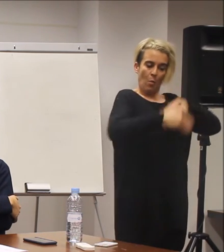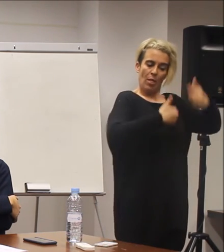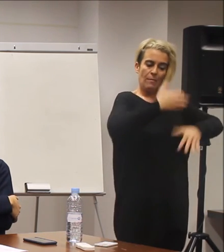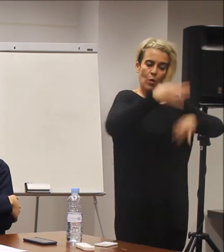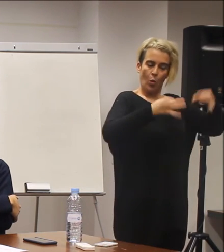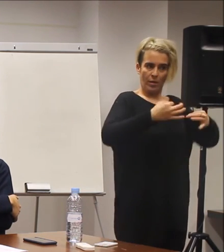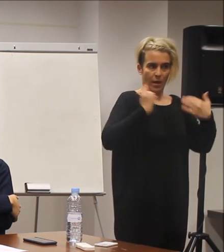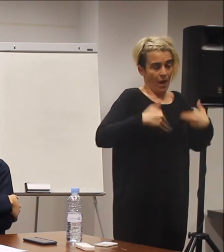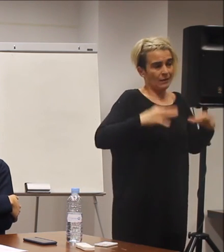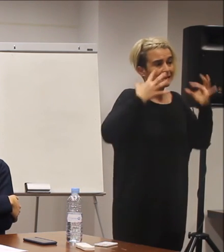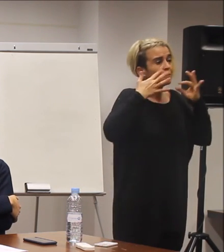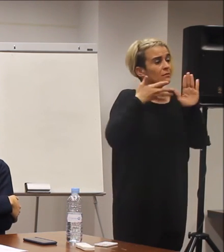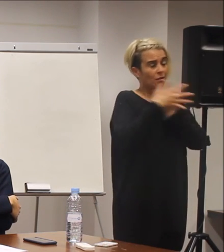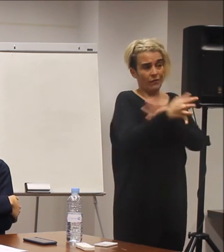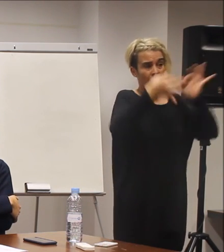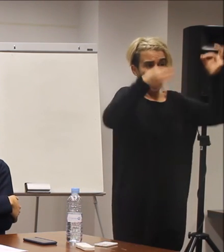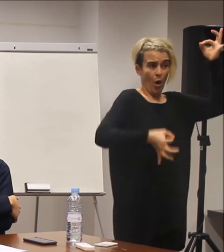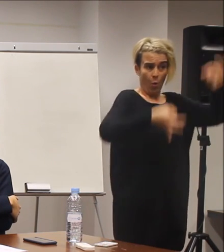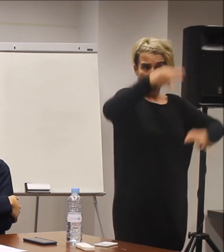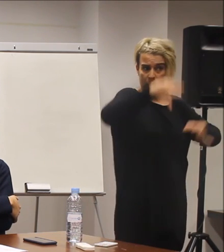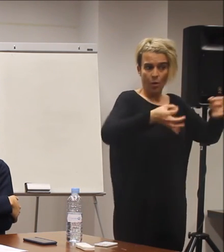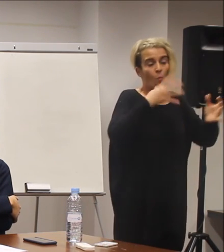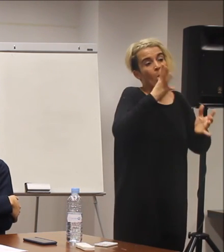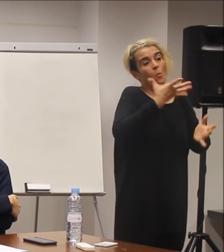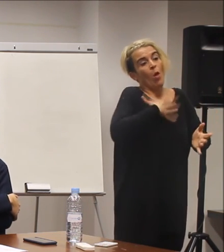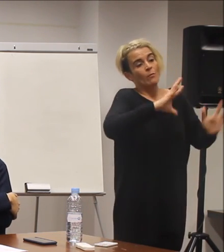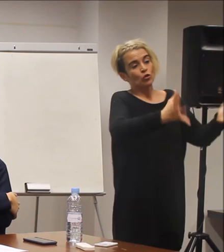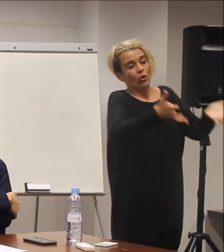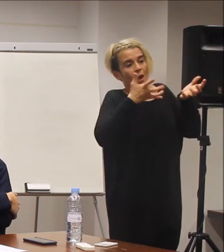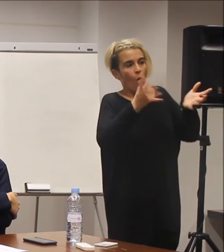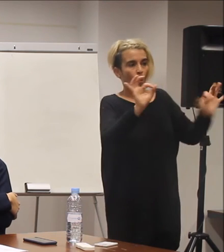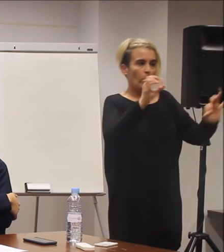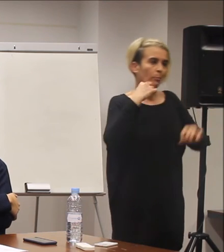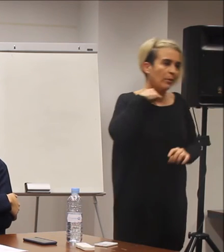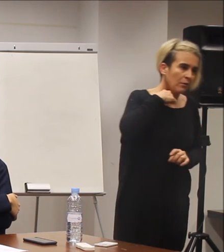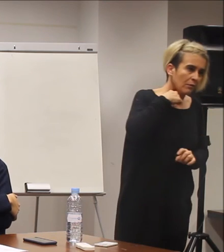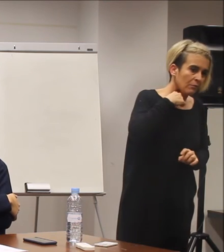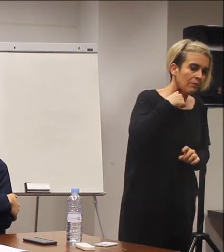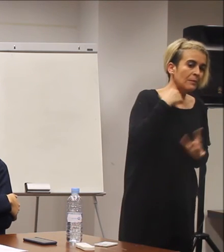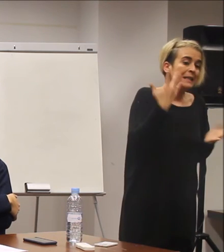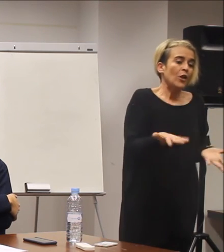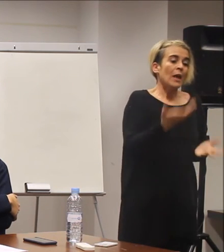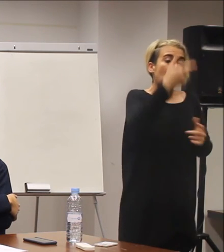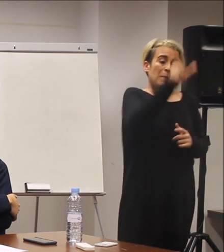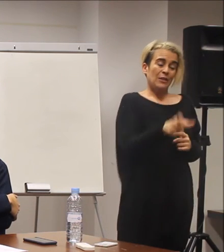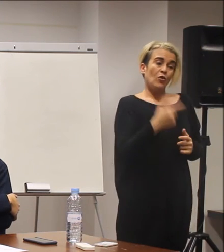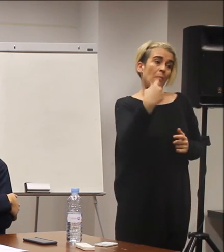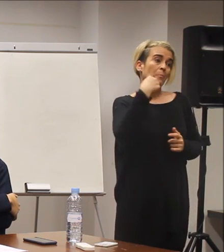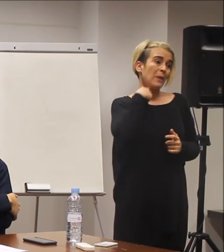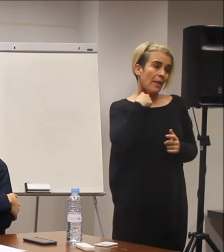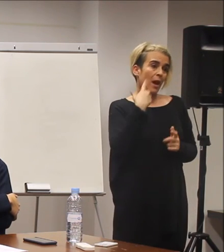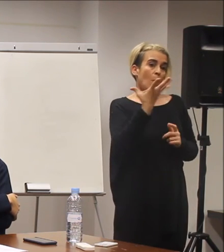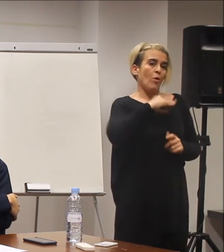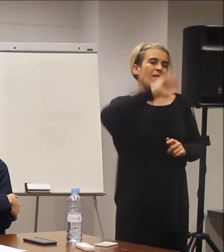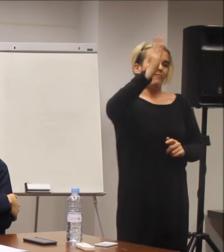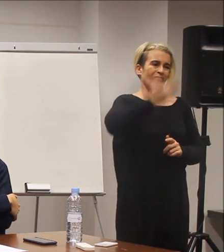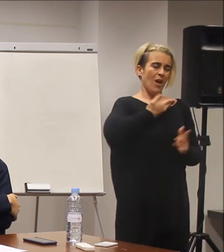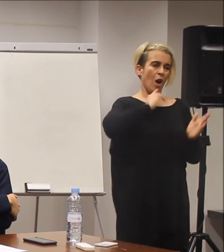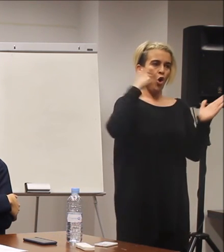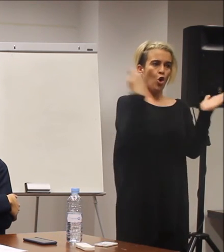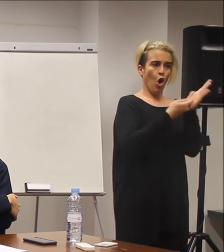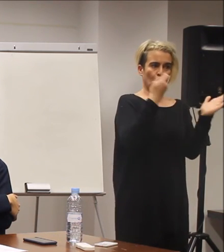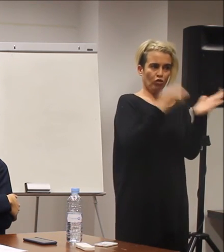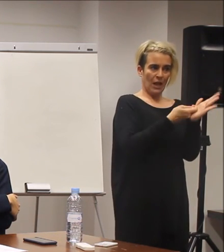juicio, tenemos la posibilidad de ganar o de perder. Y quien pierde, además, se le puede condenar en costas, es decir, que puede